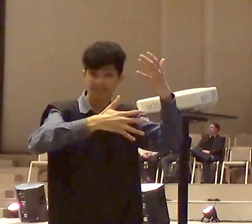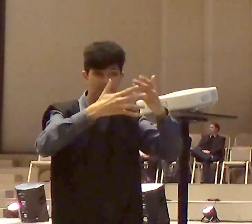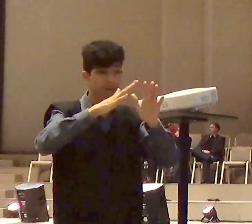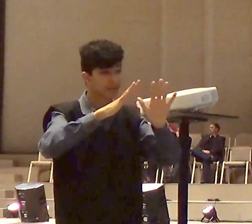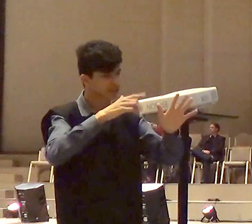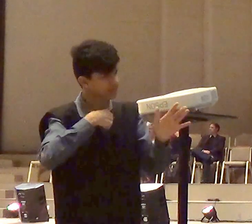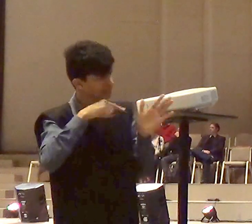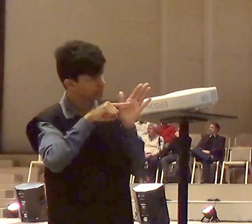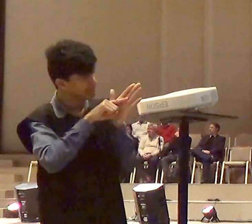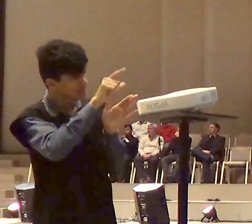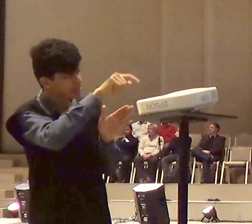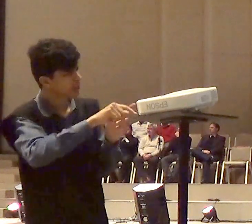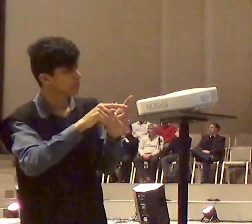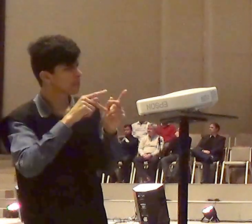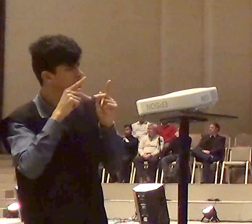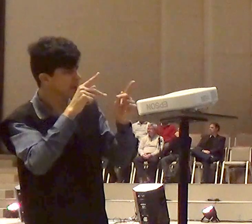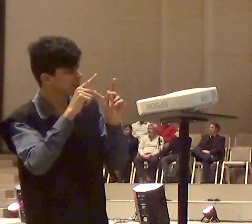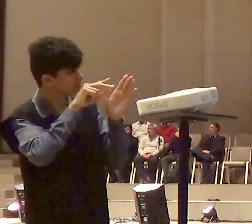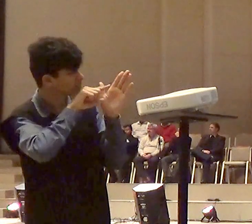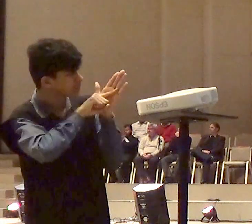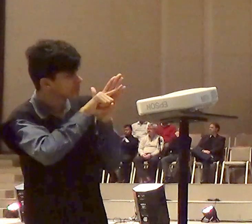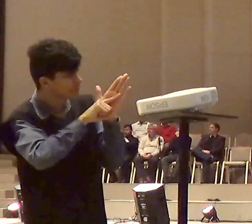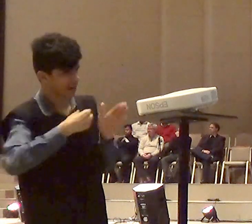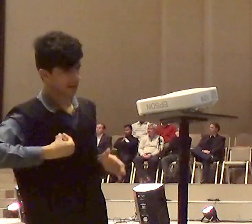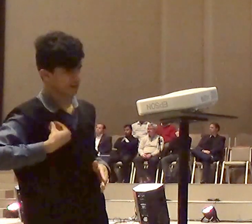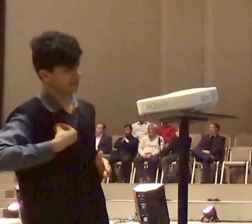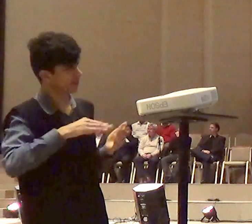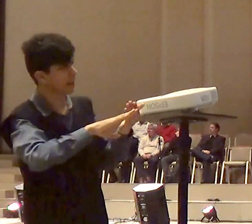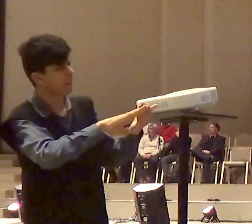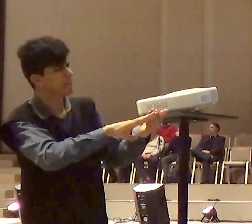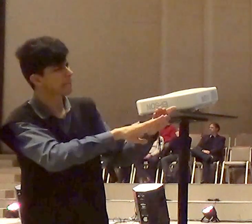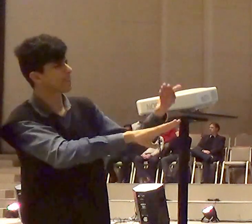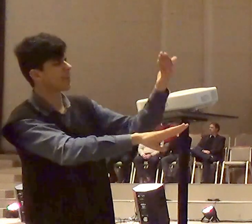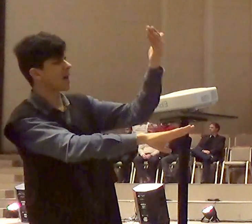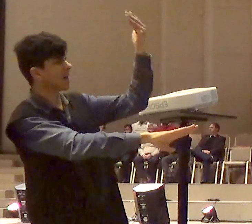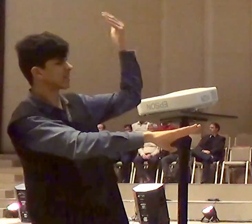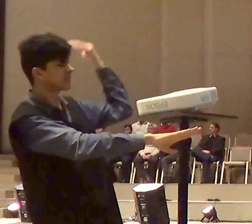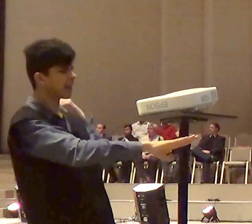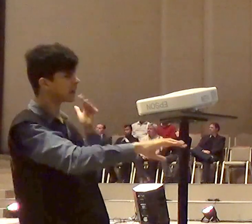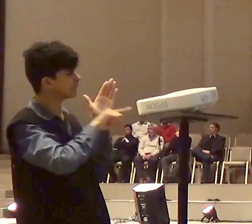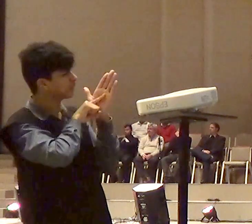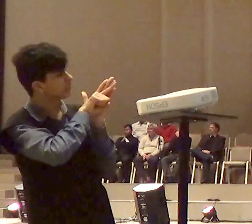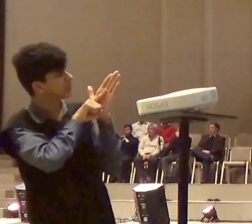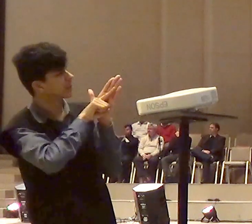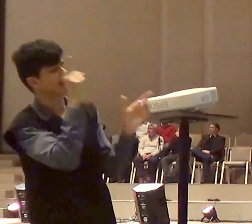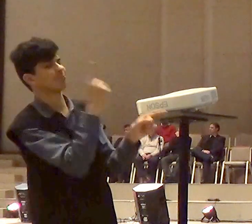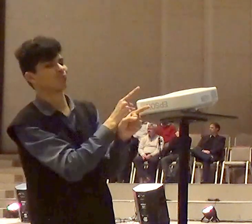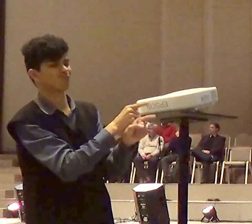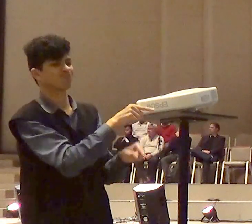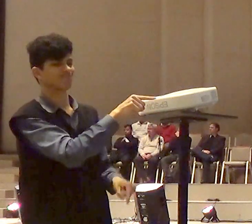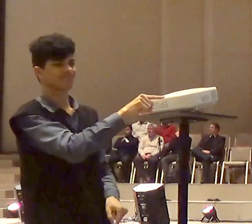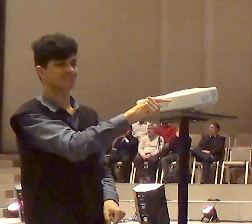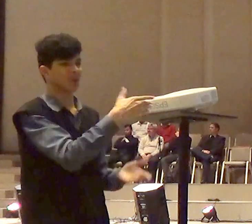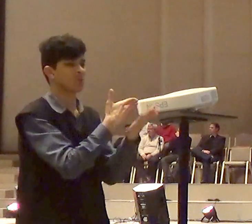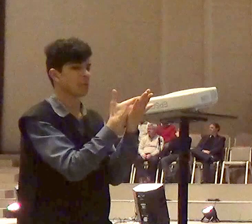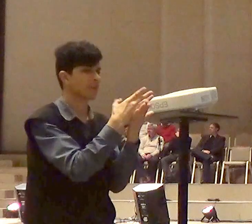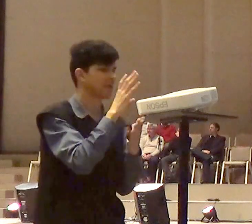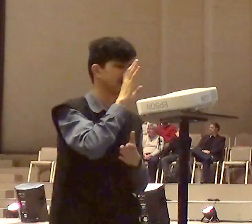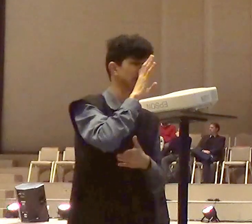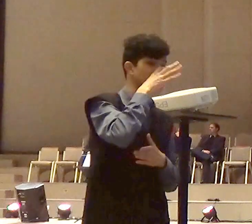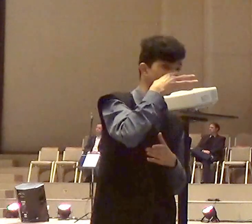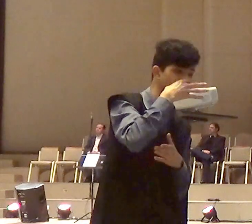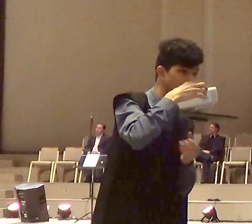homens você vai descobrir o que é que eles estão falando vem lá da alma deles adultério